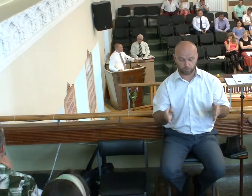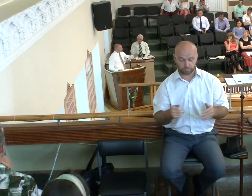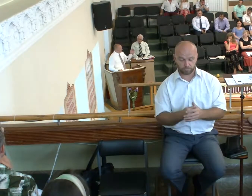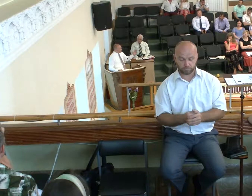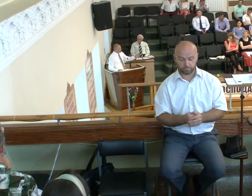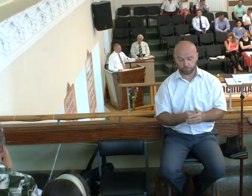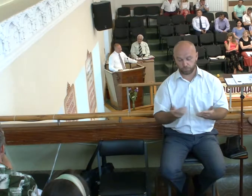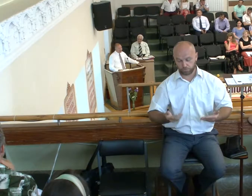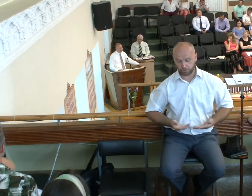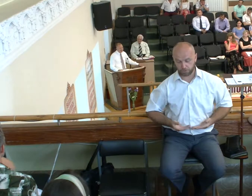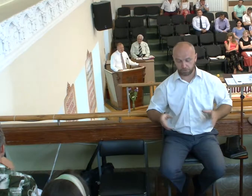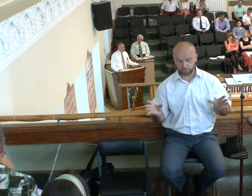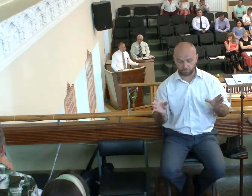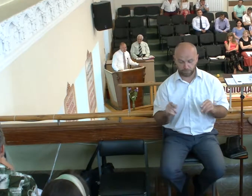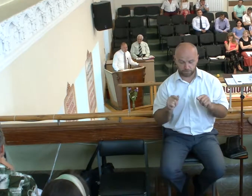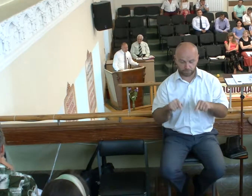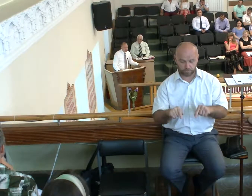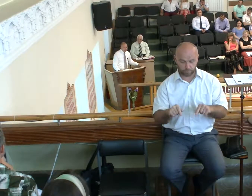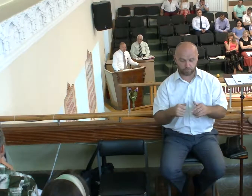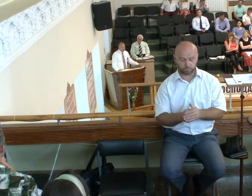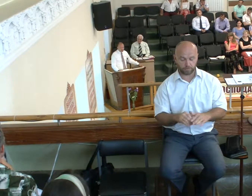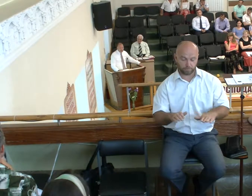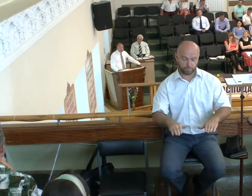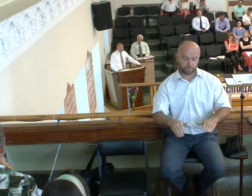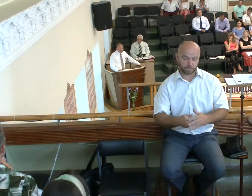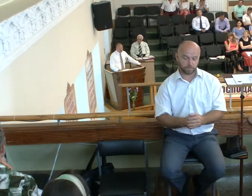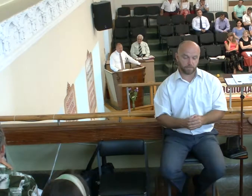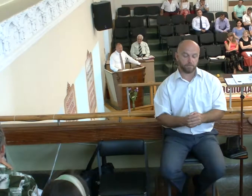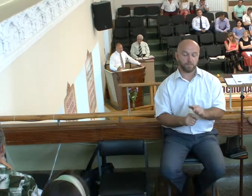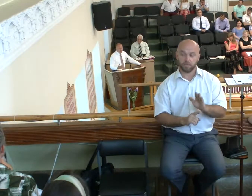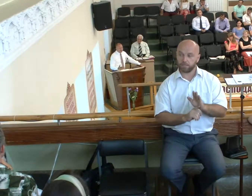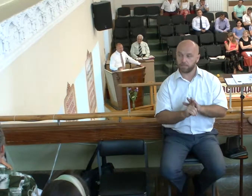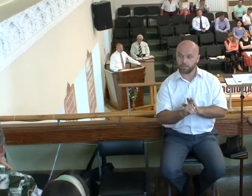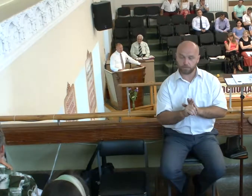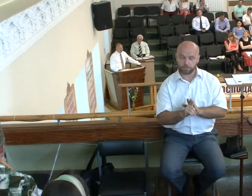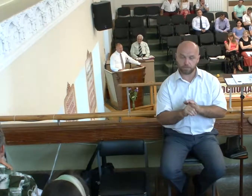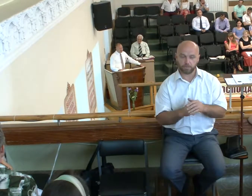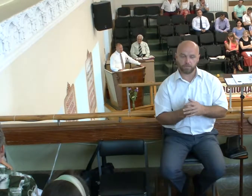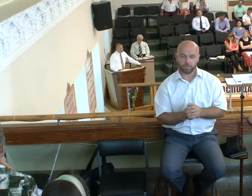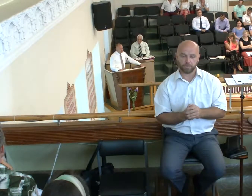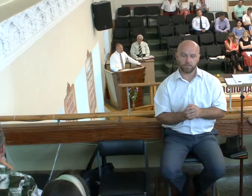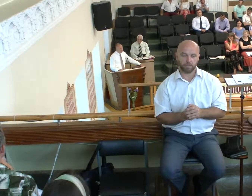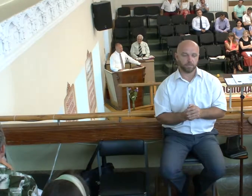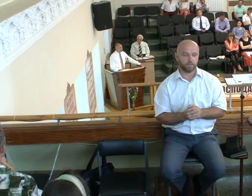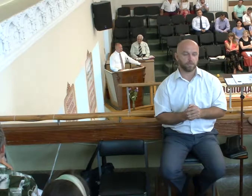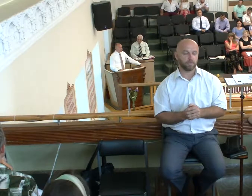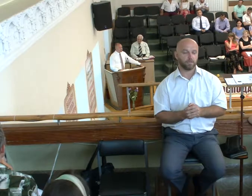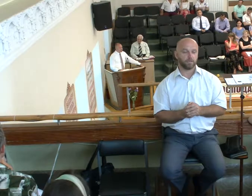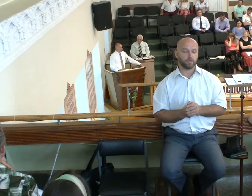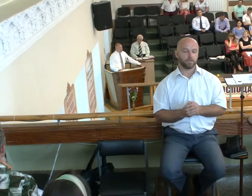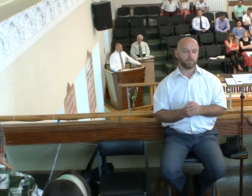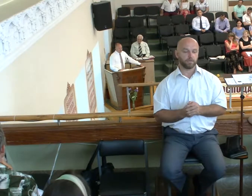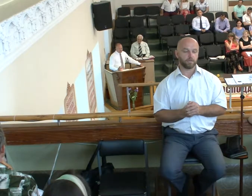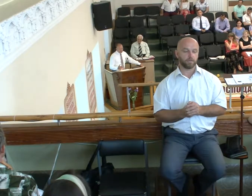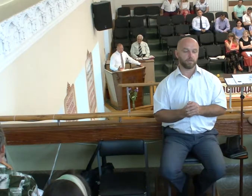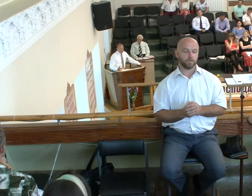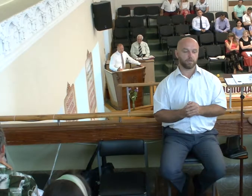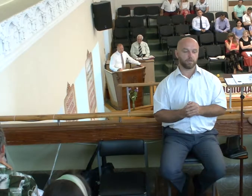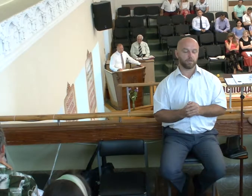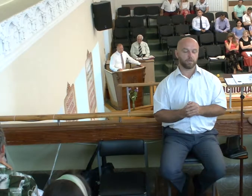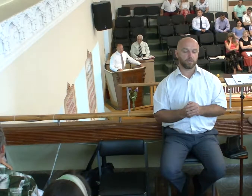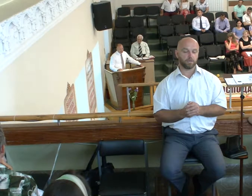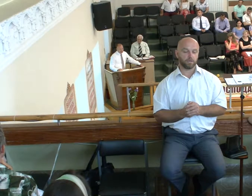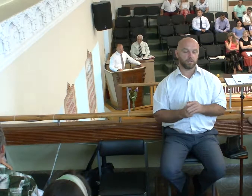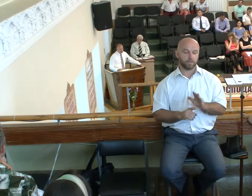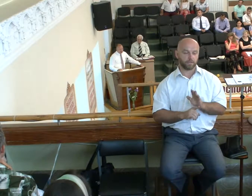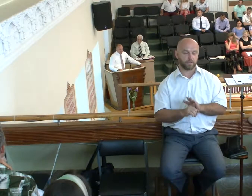жить, будете строить центр и так далее. Так мы начали жить, так